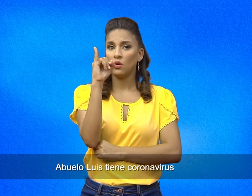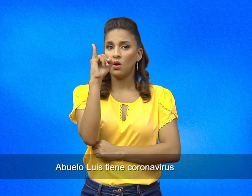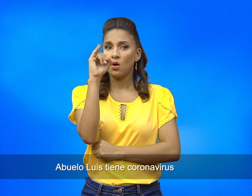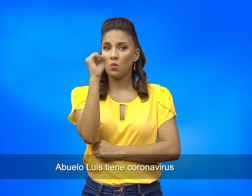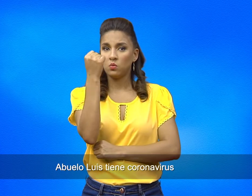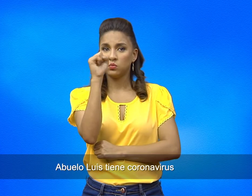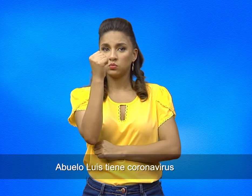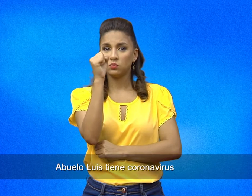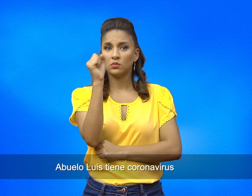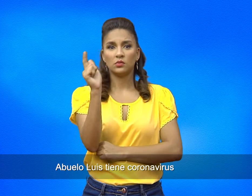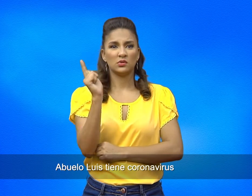louis